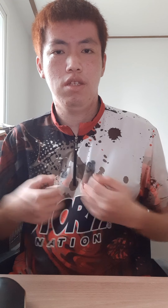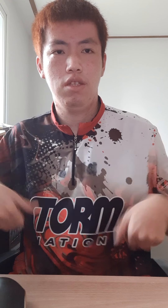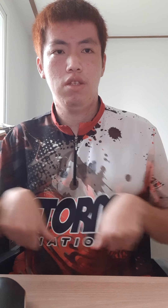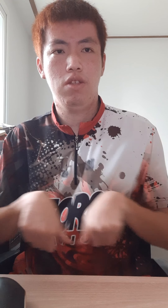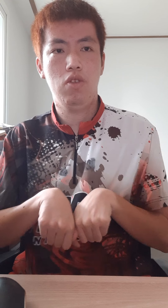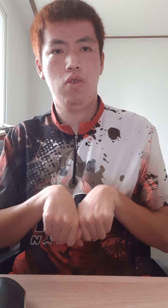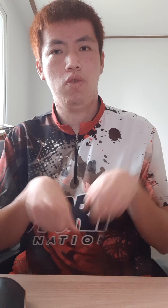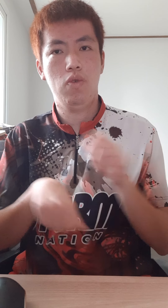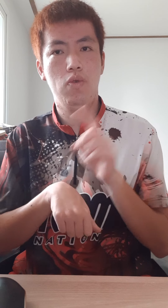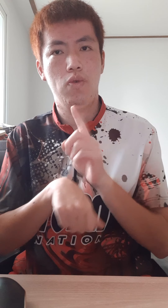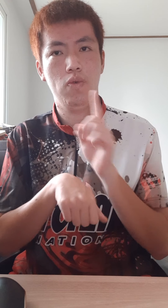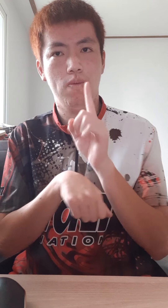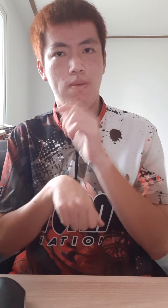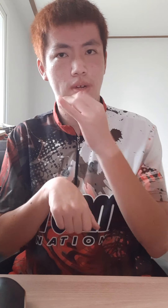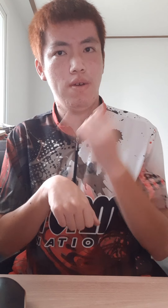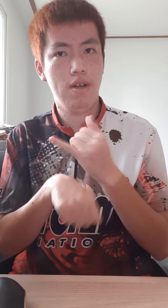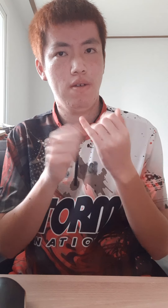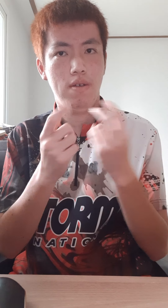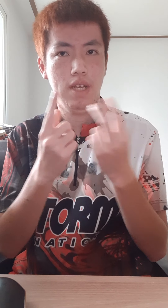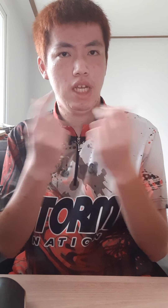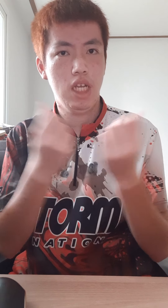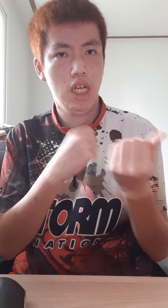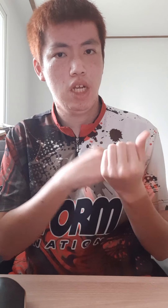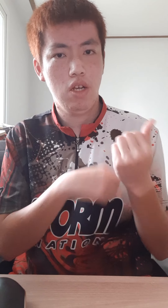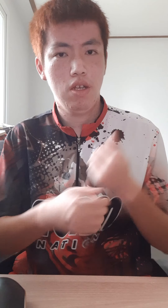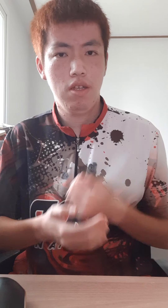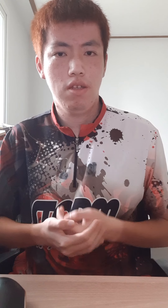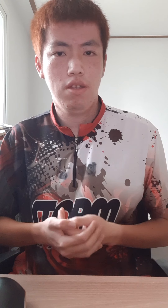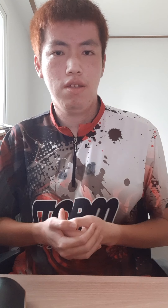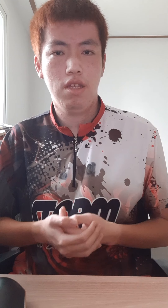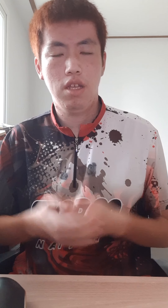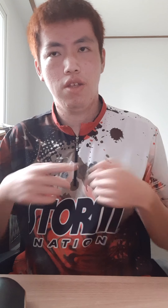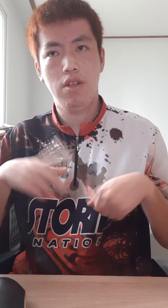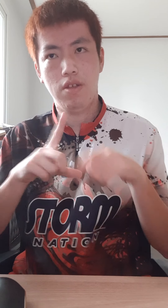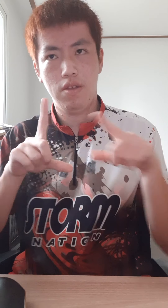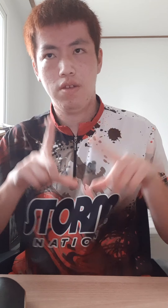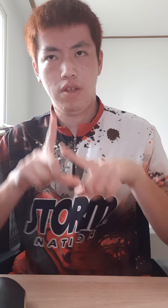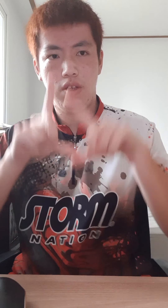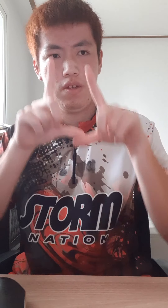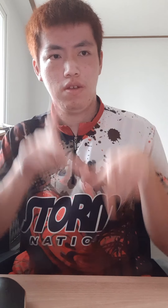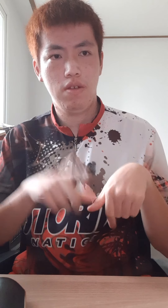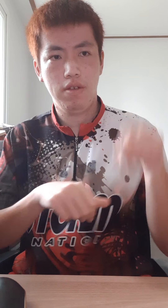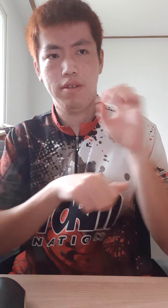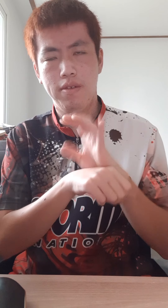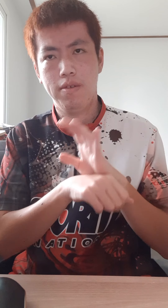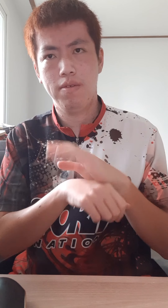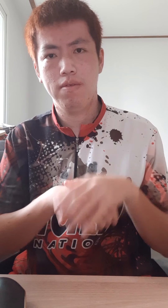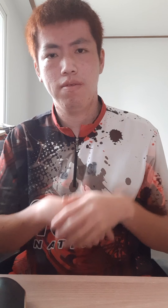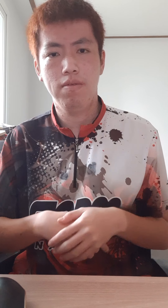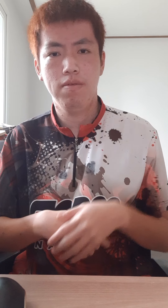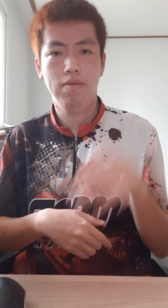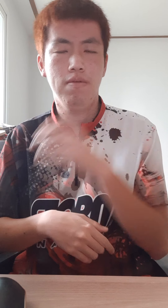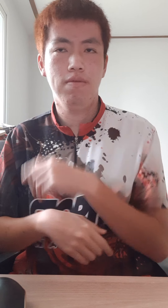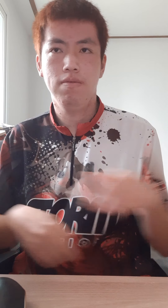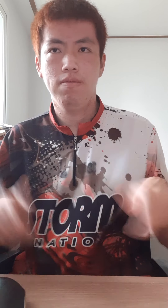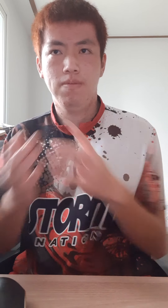대세로 갔던 민간협력. 복지 분야에서 민간 협력 체계의 구축을 구의 가장 큰 자랑거리로